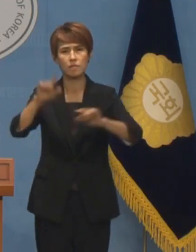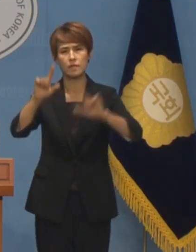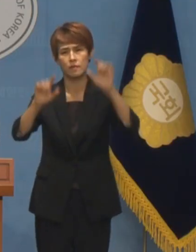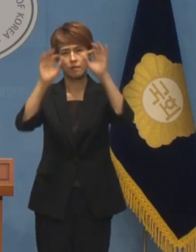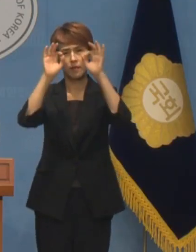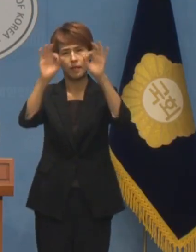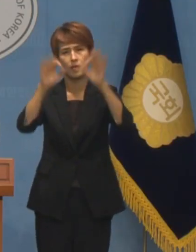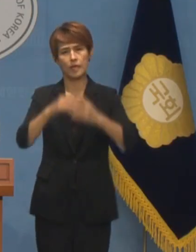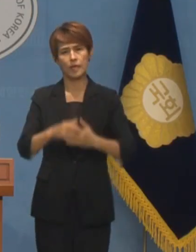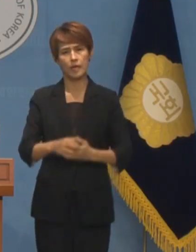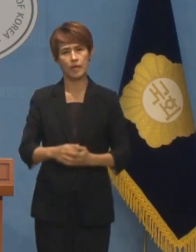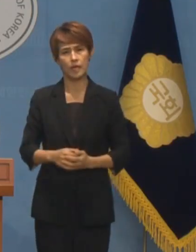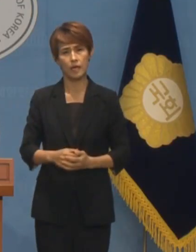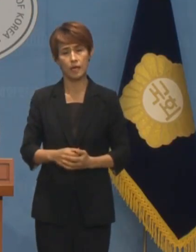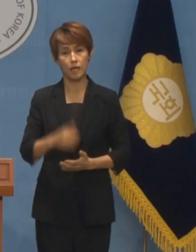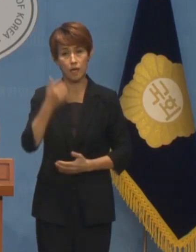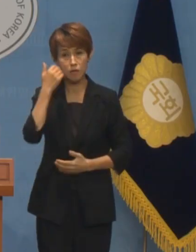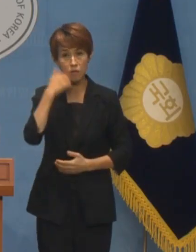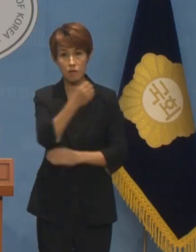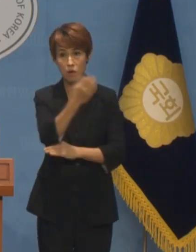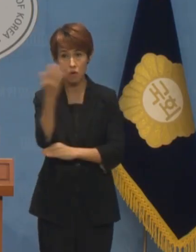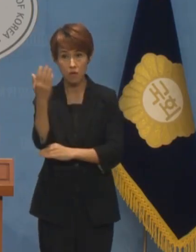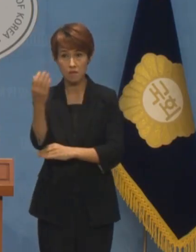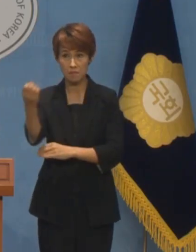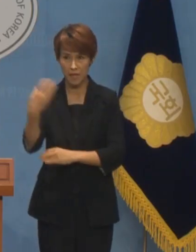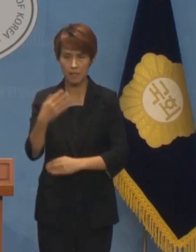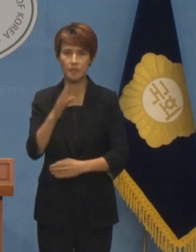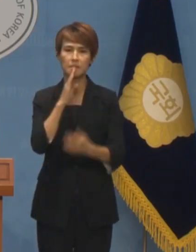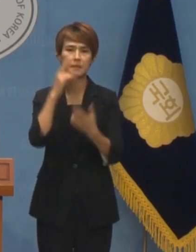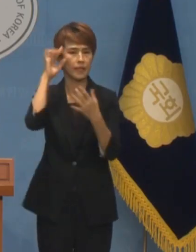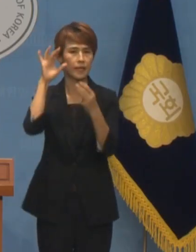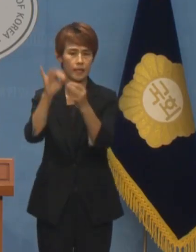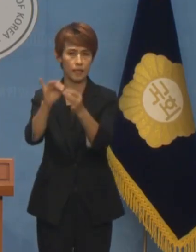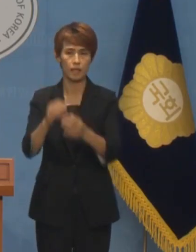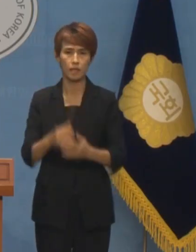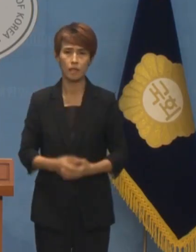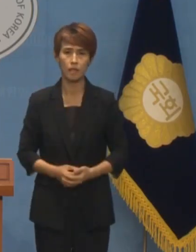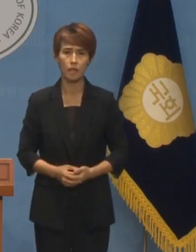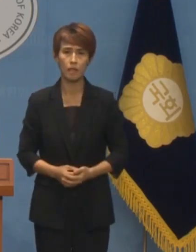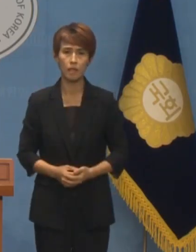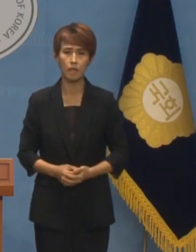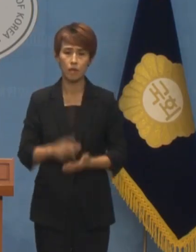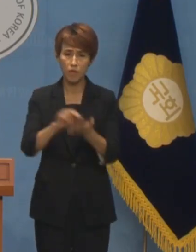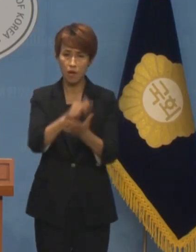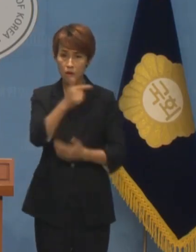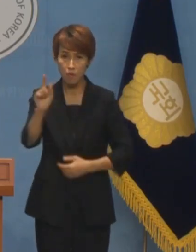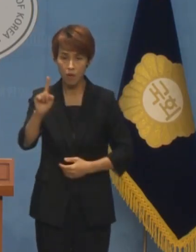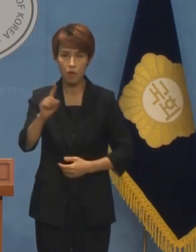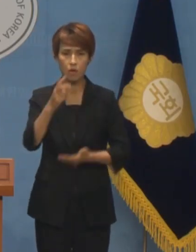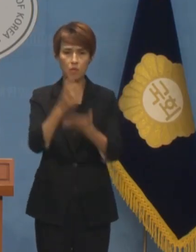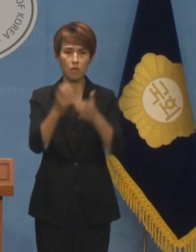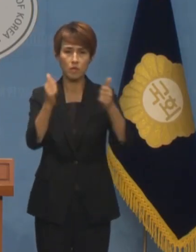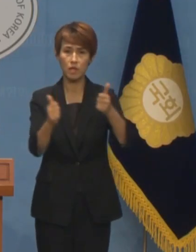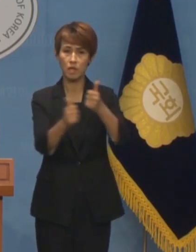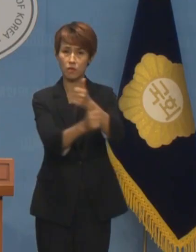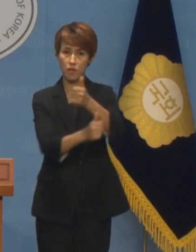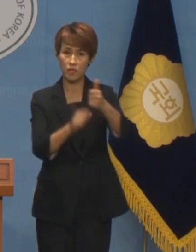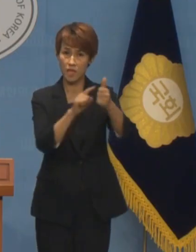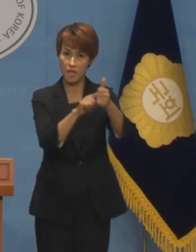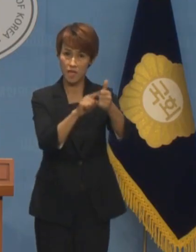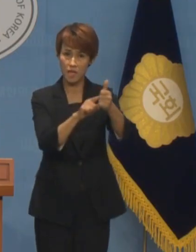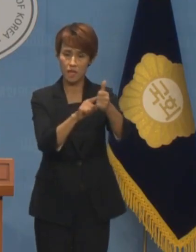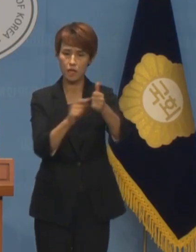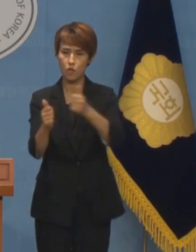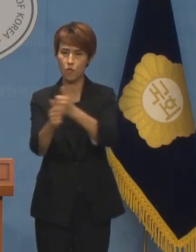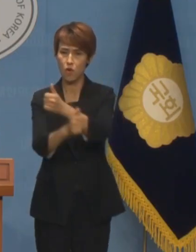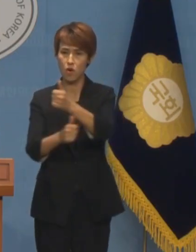처세술이라는 한 언론의 지적이 정확합니다. 더 큰 문제는 법사위원장이 하고 있는